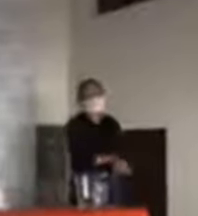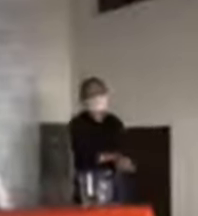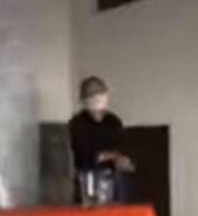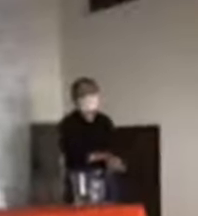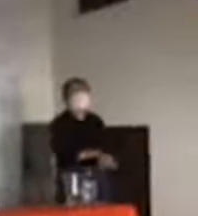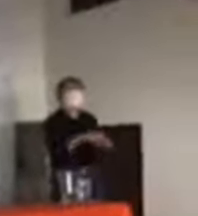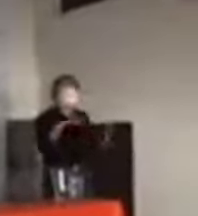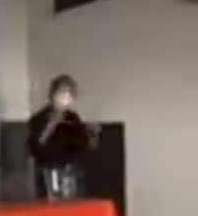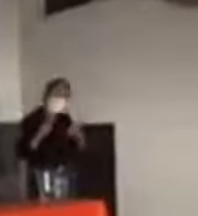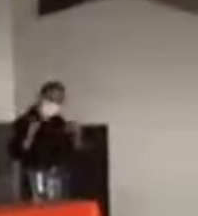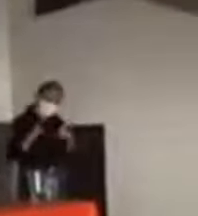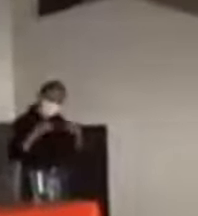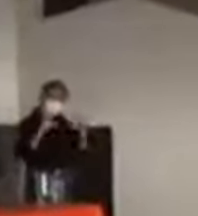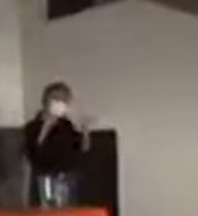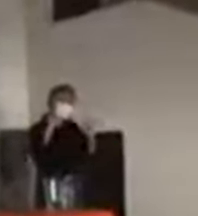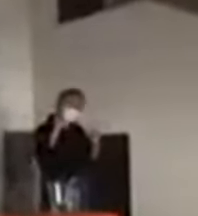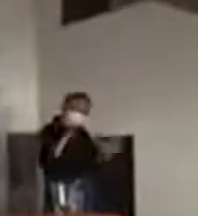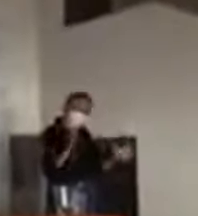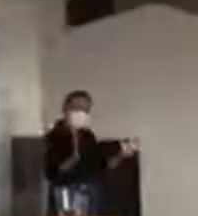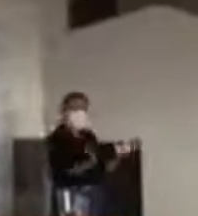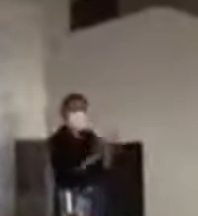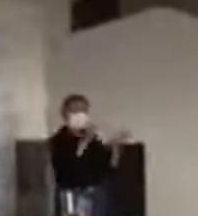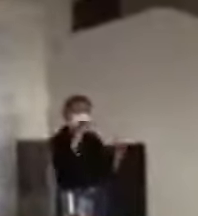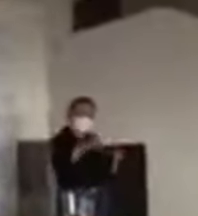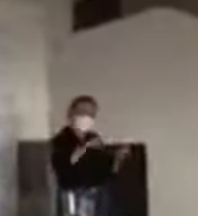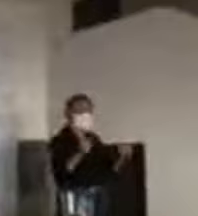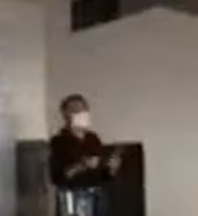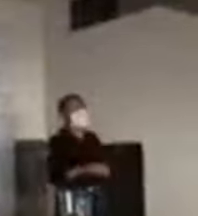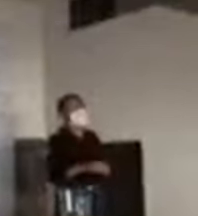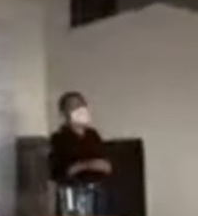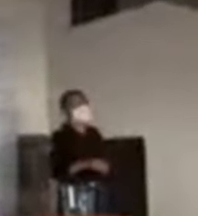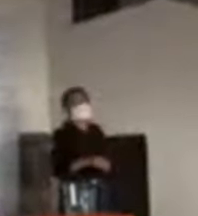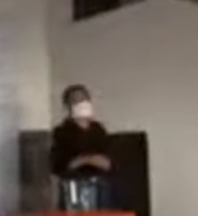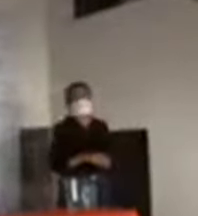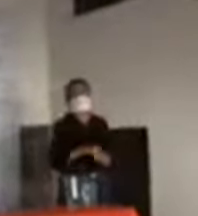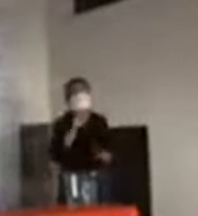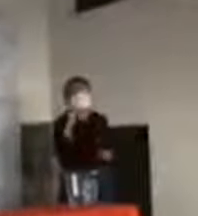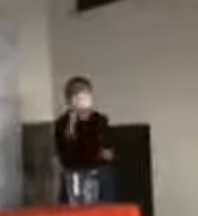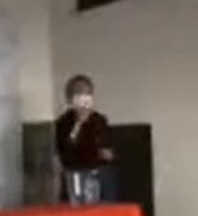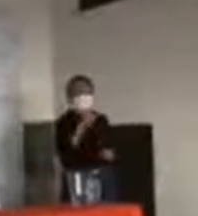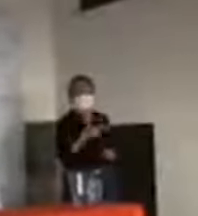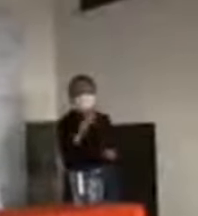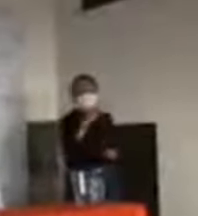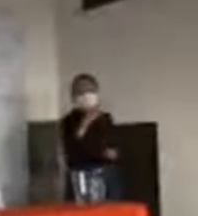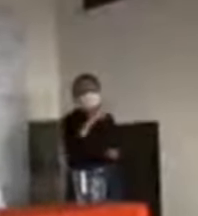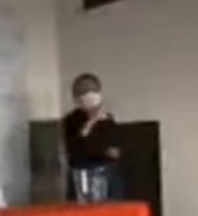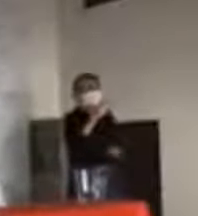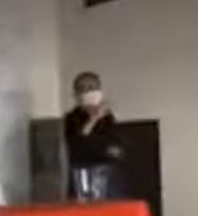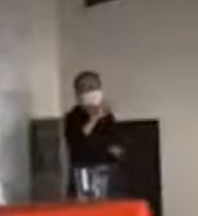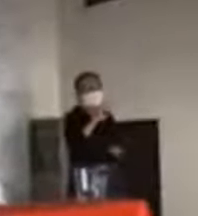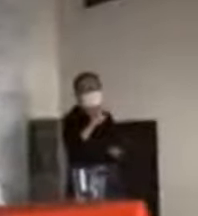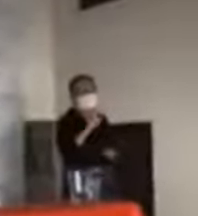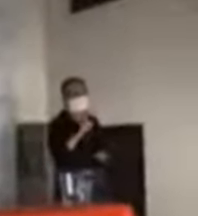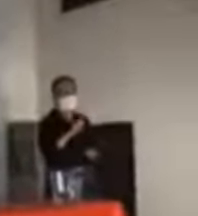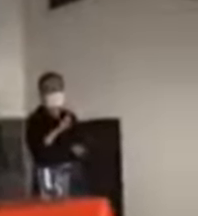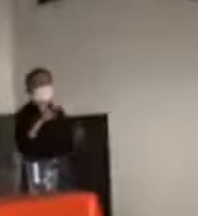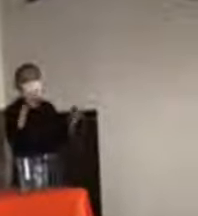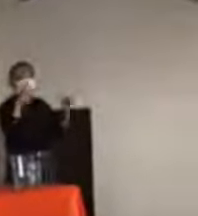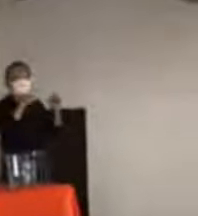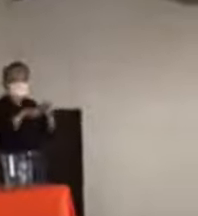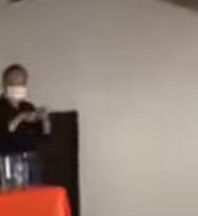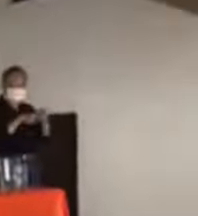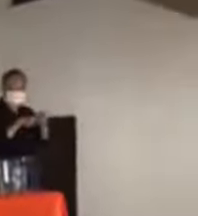jóvenes que están en este movimiento. Además, Héctor es integrante del Parlamento